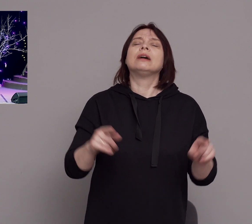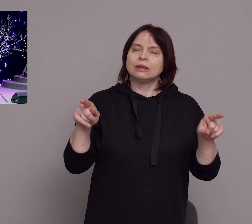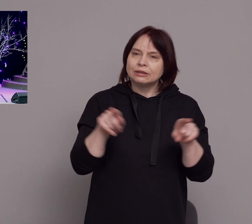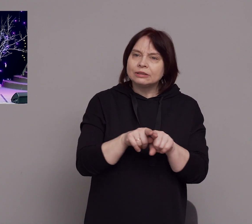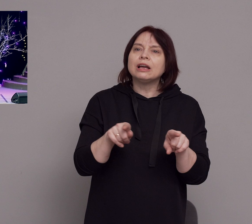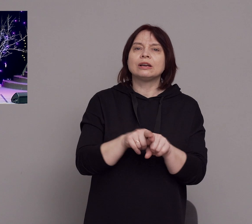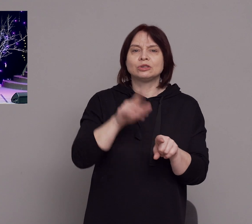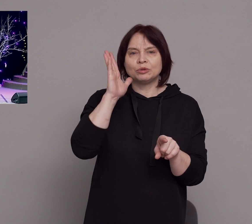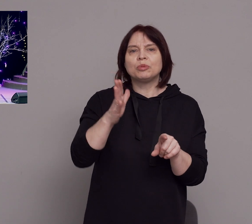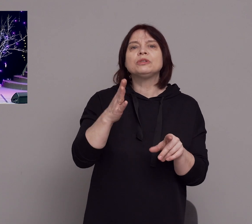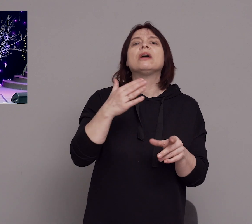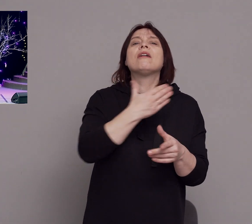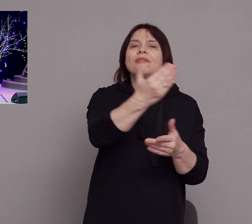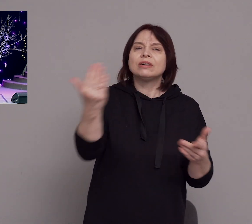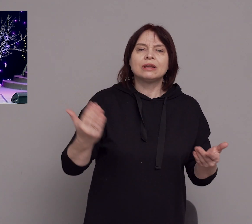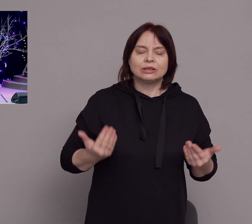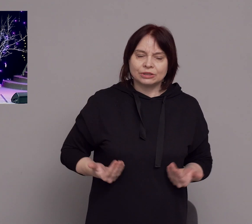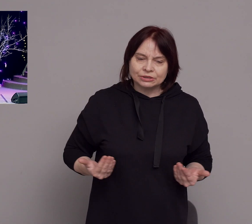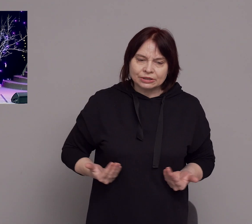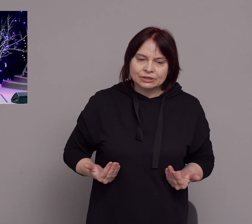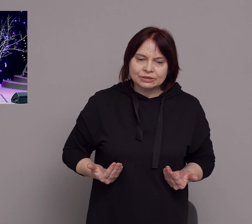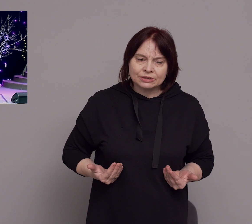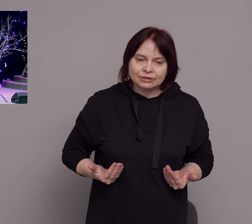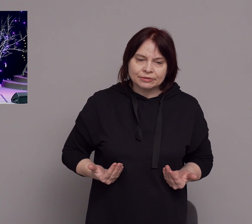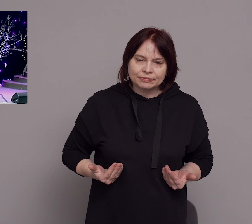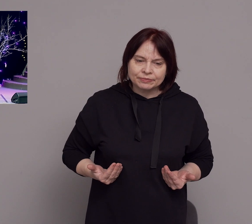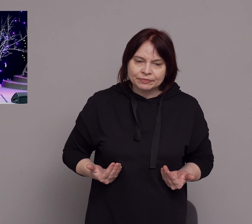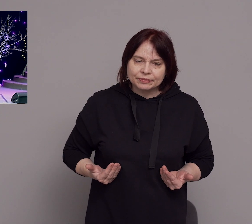открыты для Себя сегодня. Аминь. И